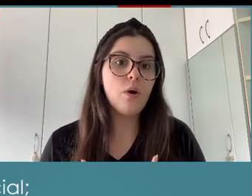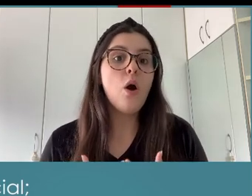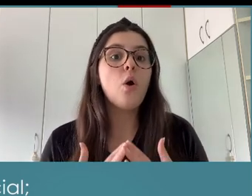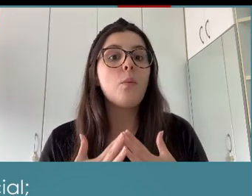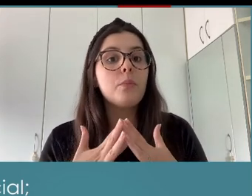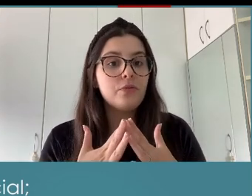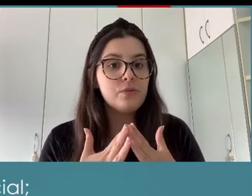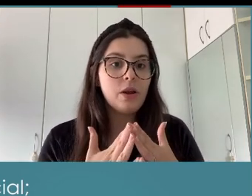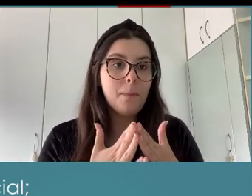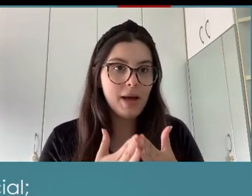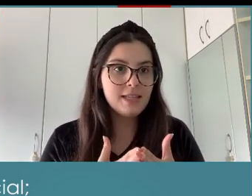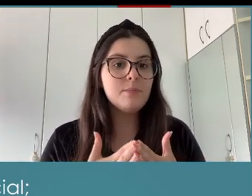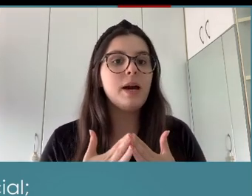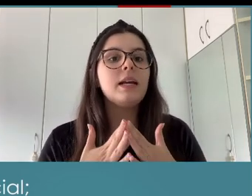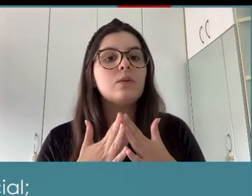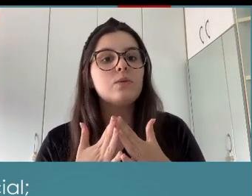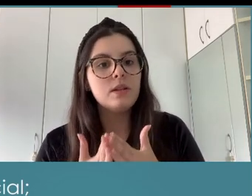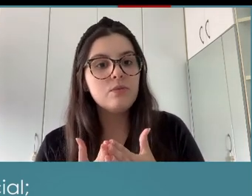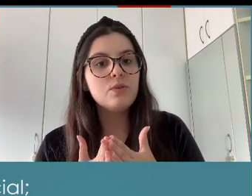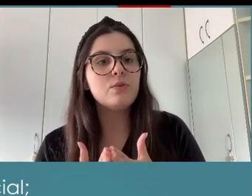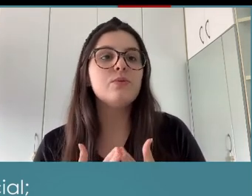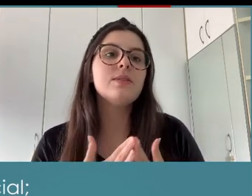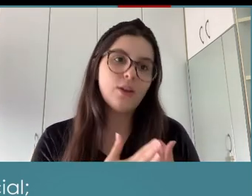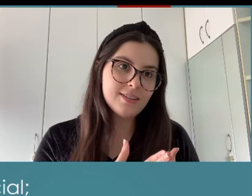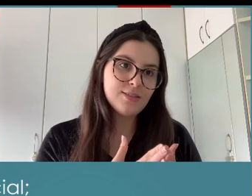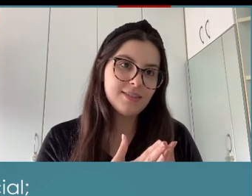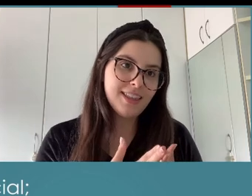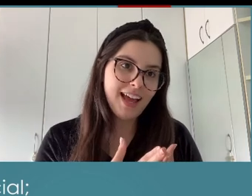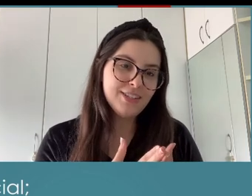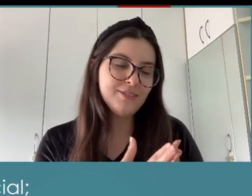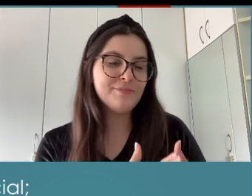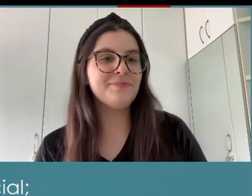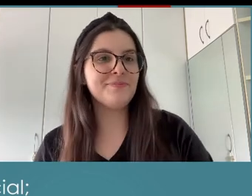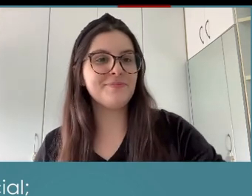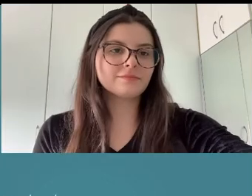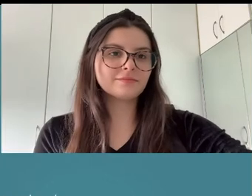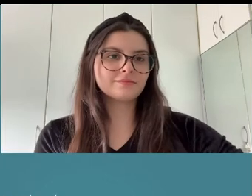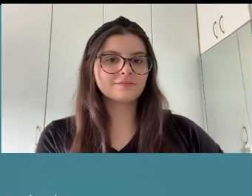social como profissional base para a inclusão de surdos em nossa sociedade.